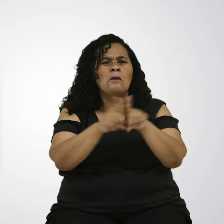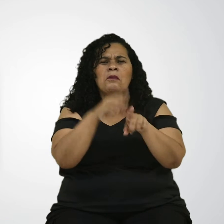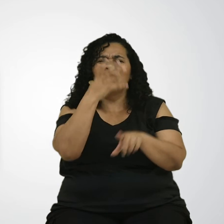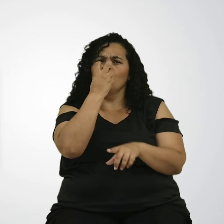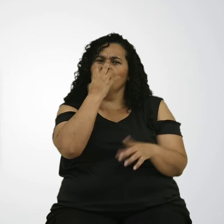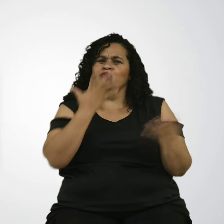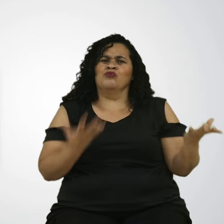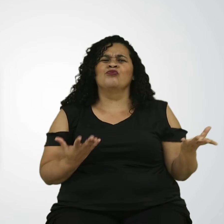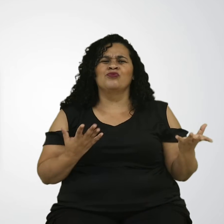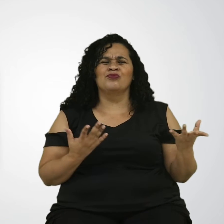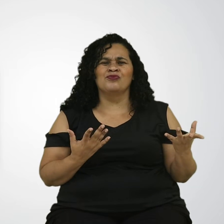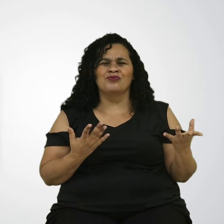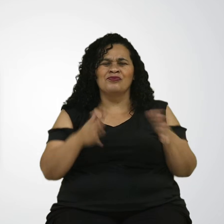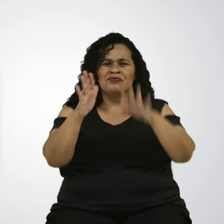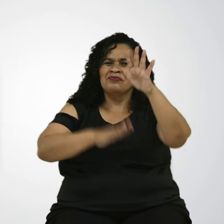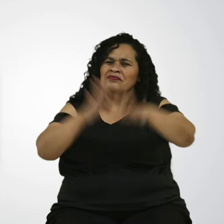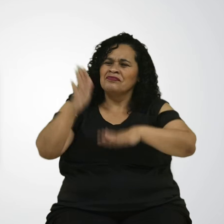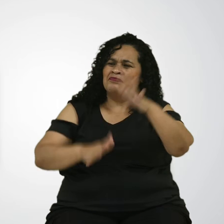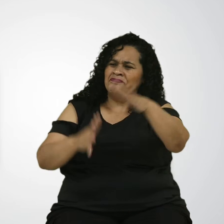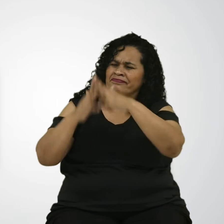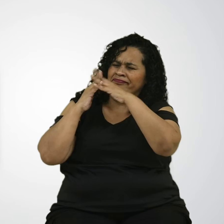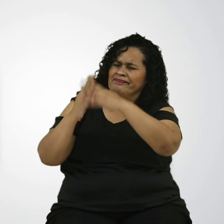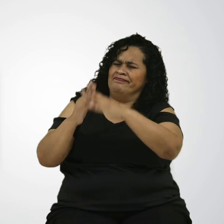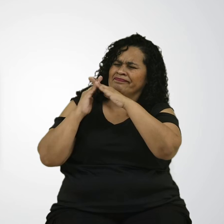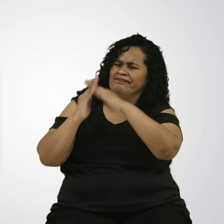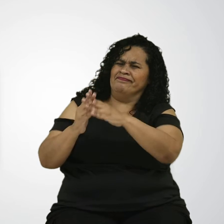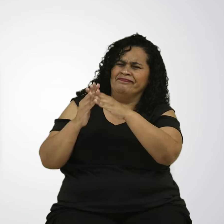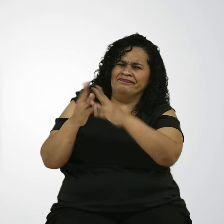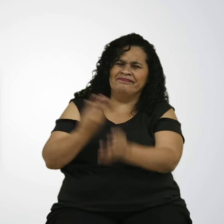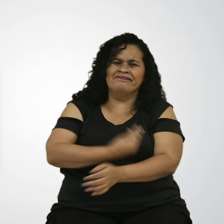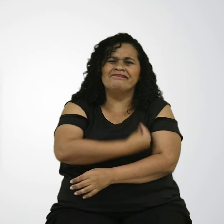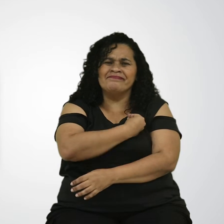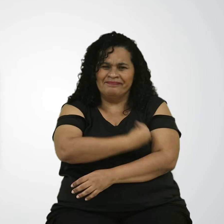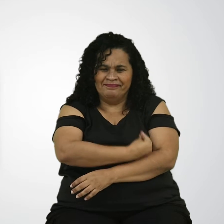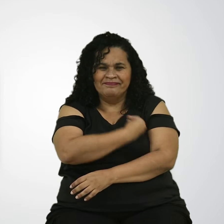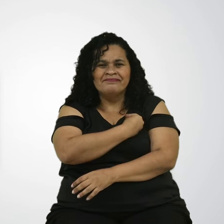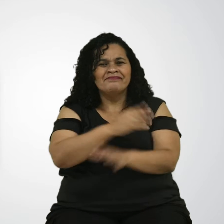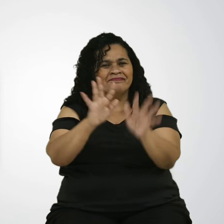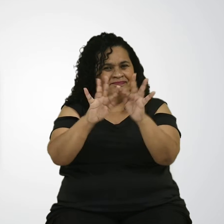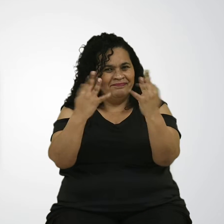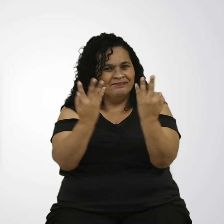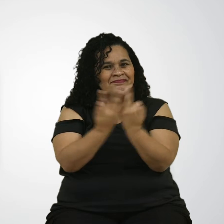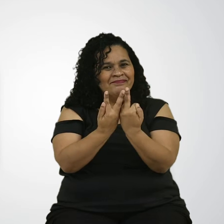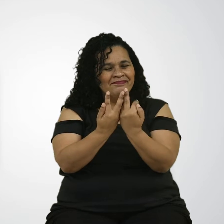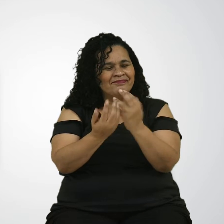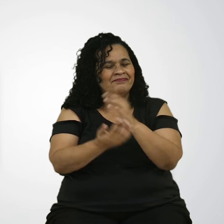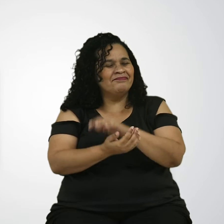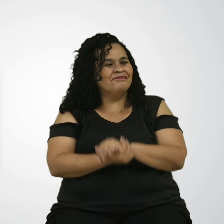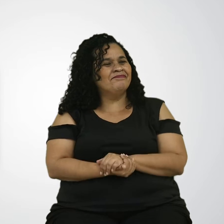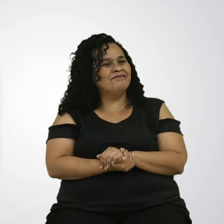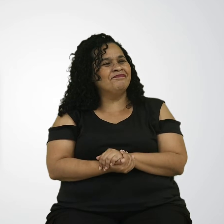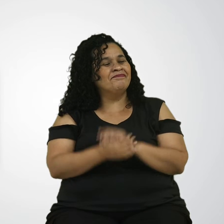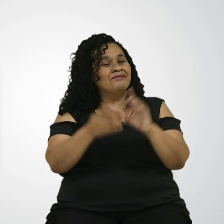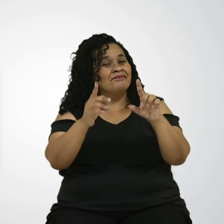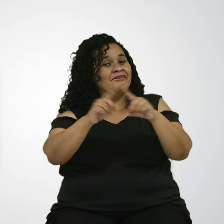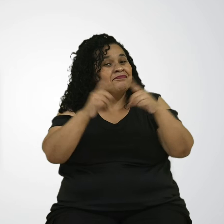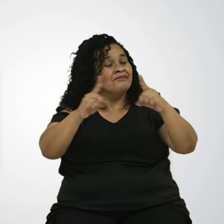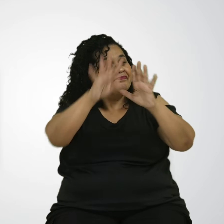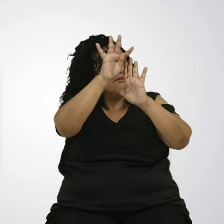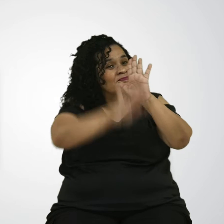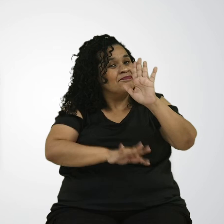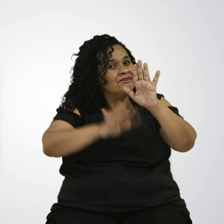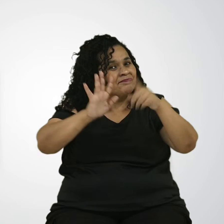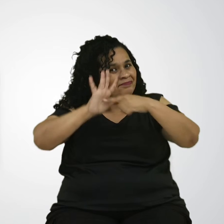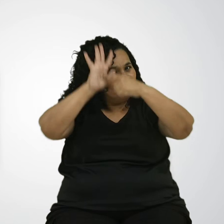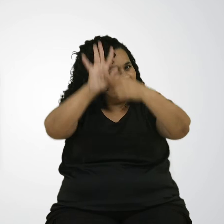muitas confusões hoje, de muita instabilidade na família. Mas esse é o texto. Vamos então